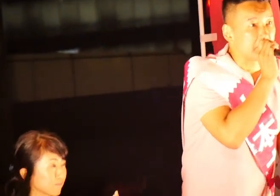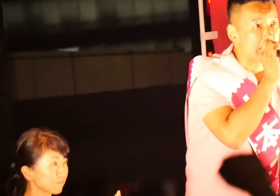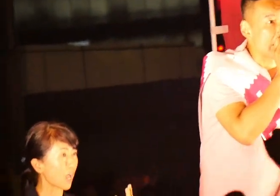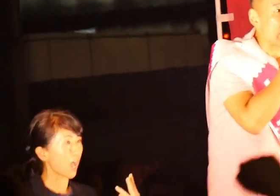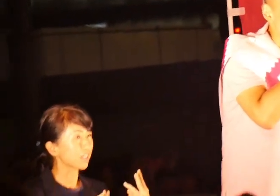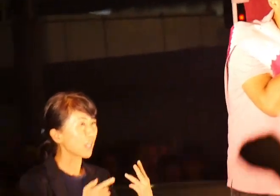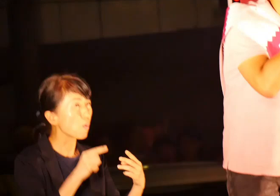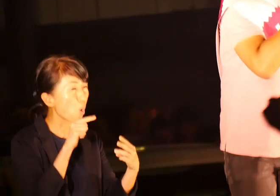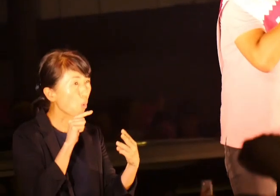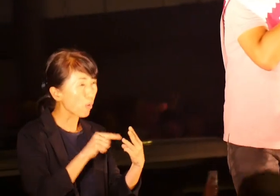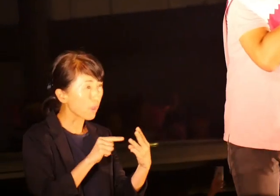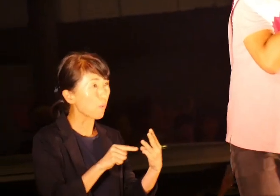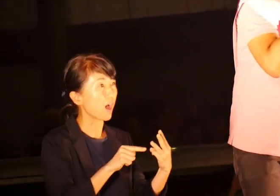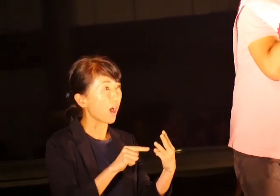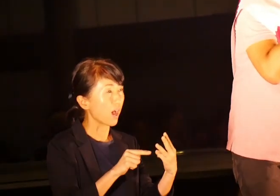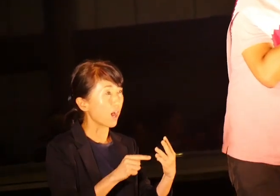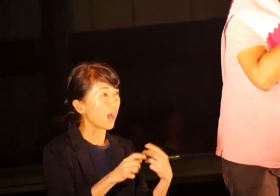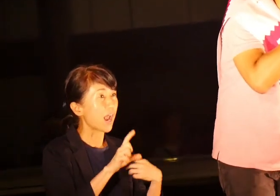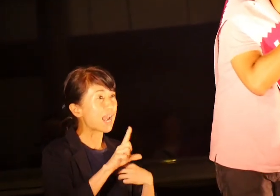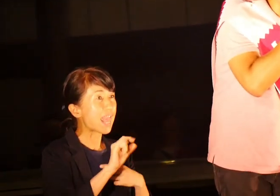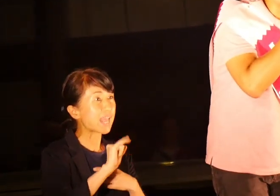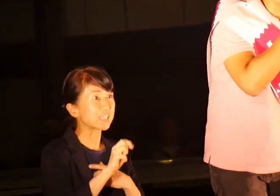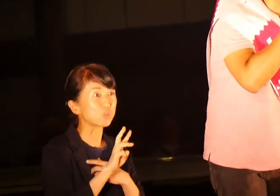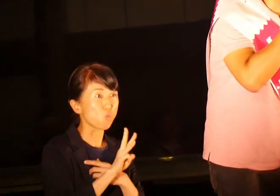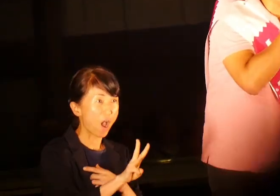ただしこれは